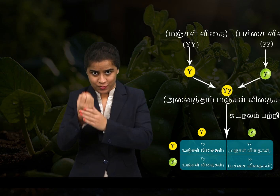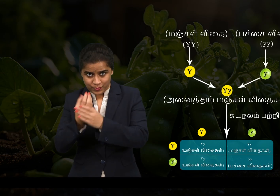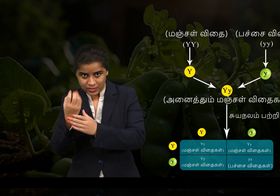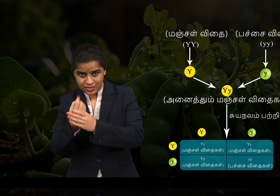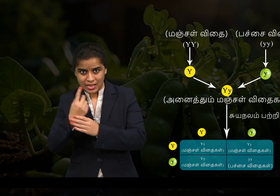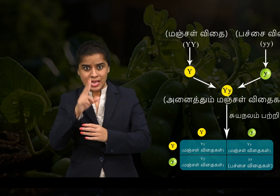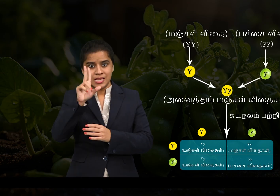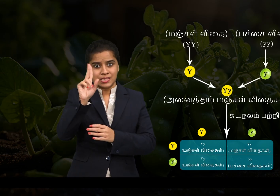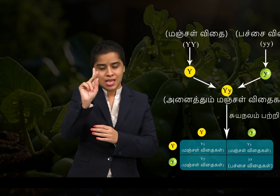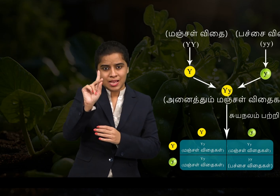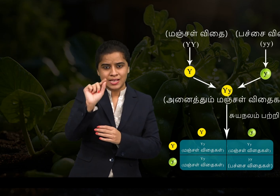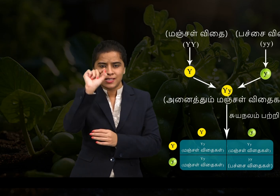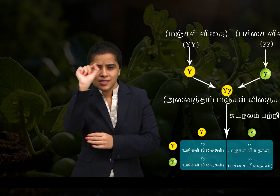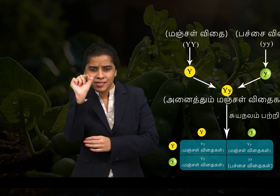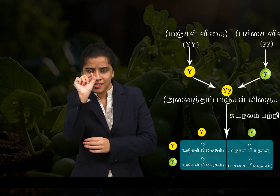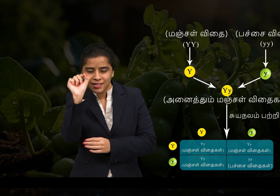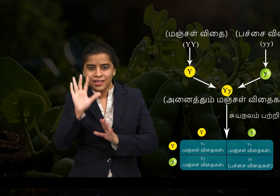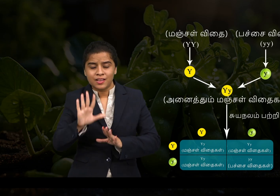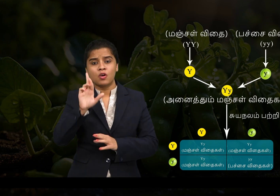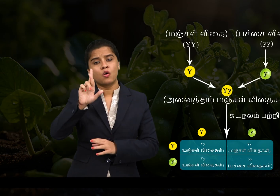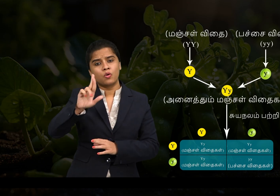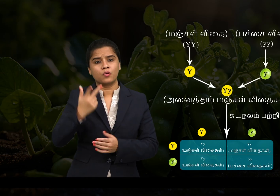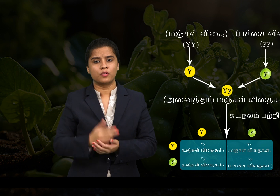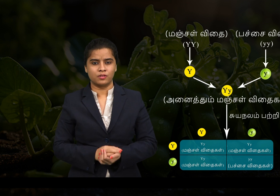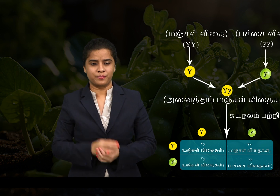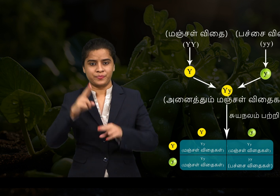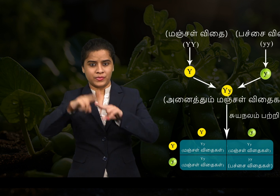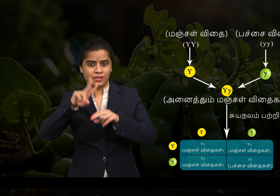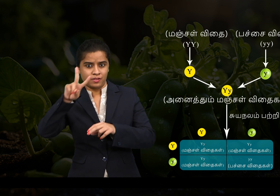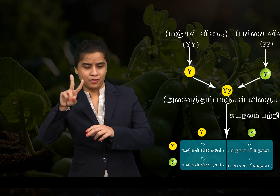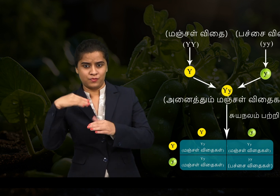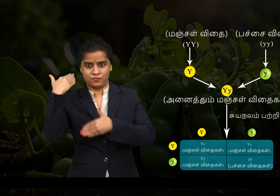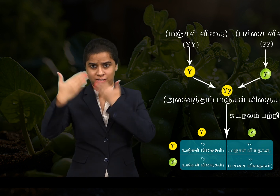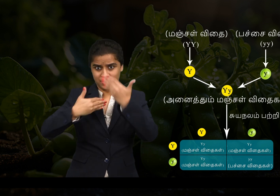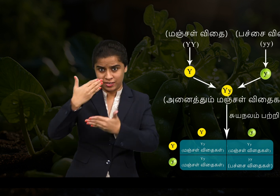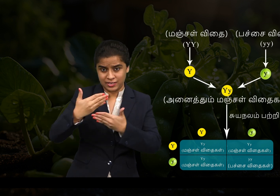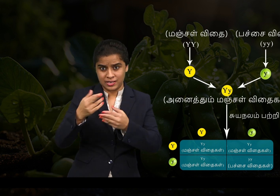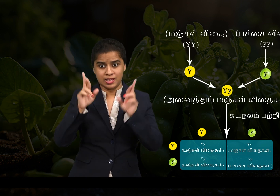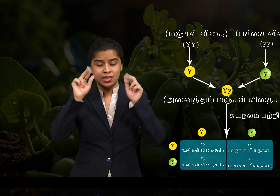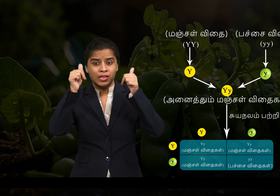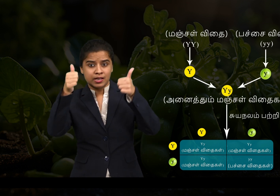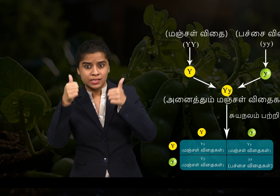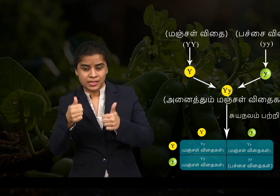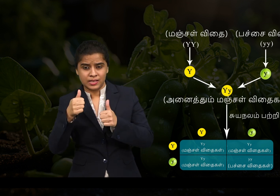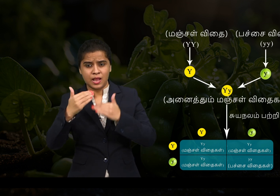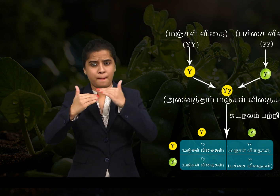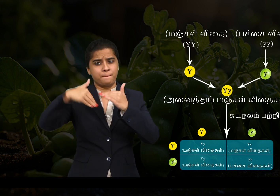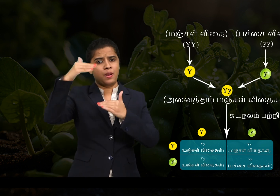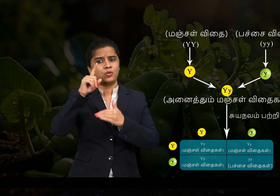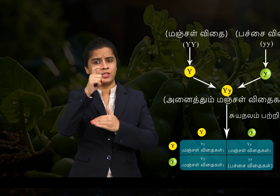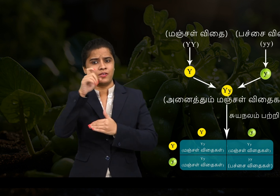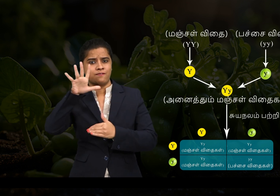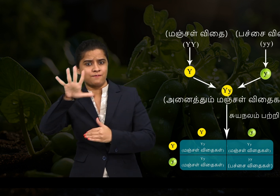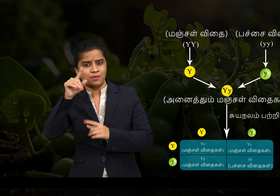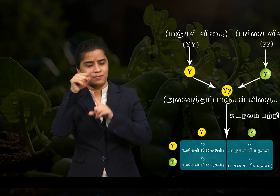சுய மகரந்த சேர்க்கையில் இரண்டாவது மகப்பேறு அல்லது F2 தலைமுறையை கொடுத்தது. இதன் விளைவாக